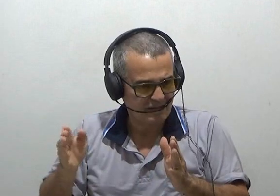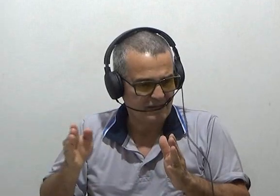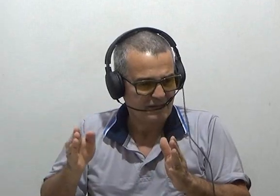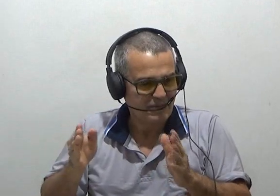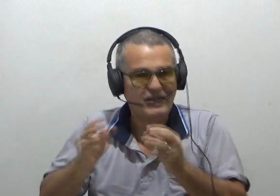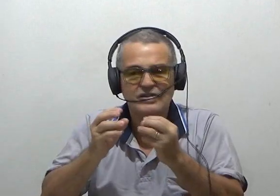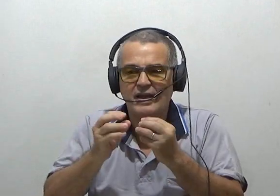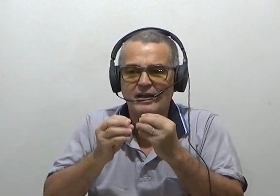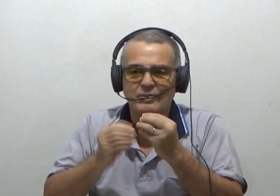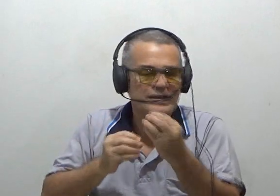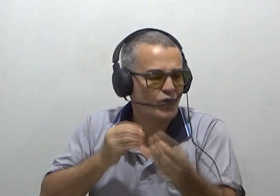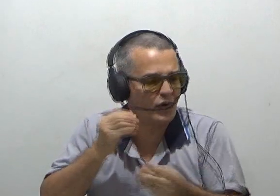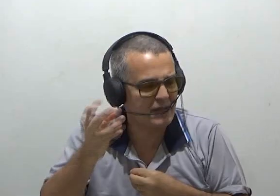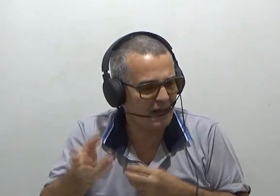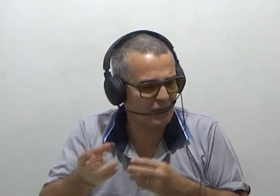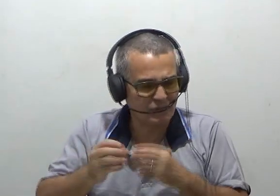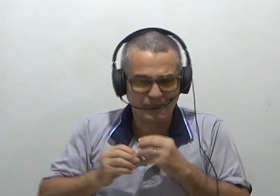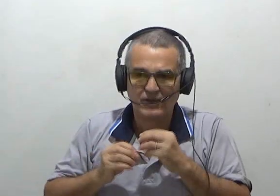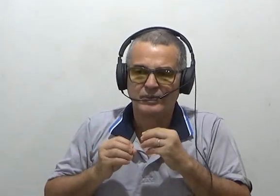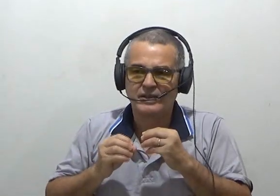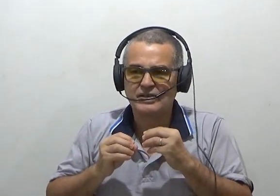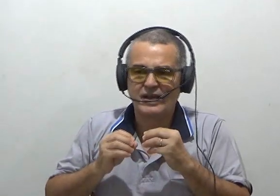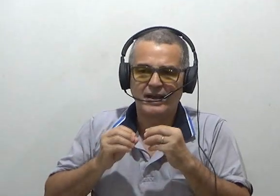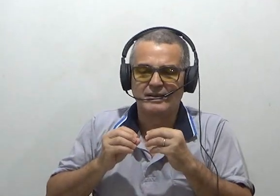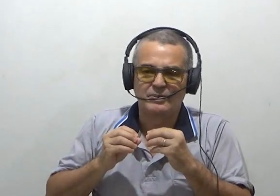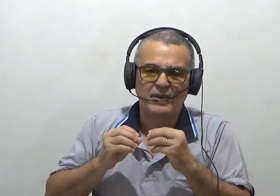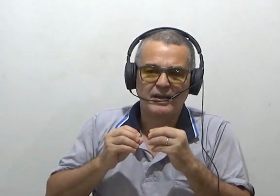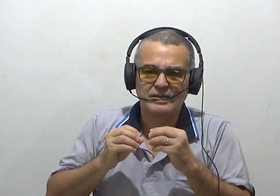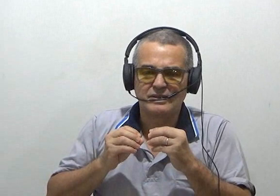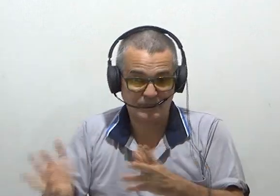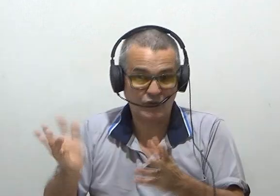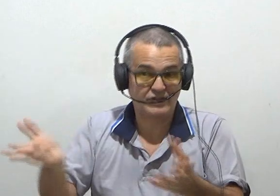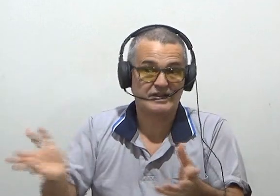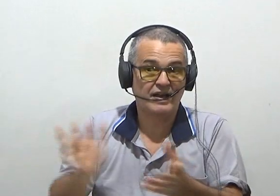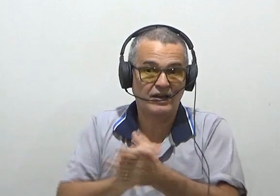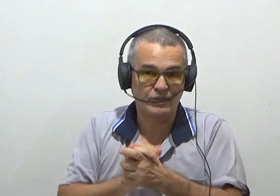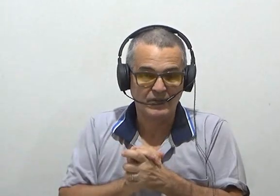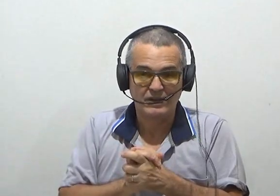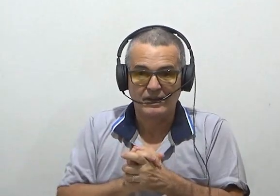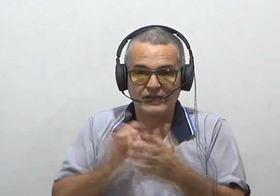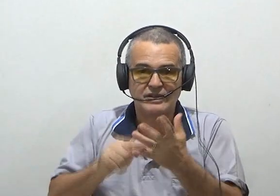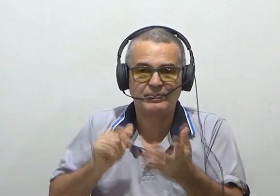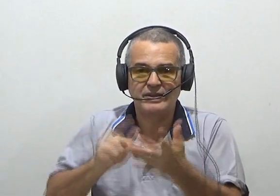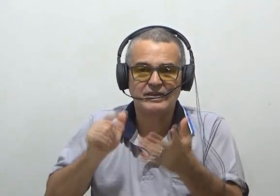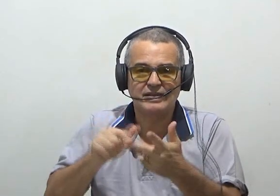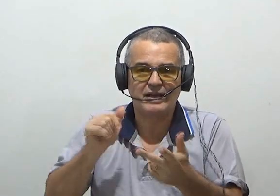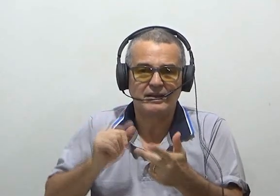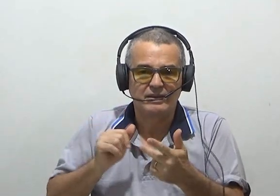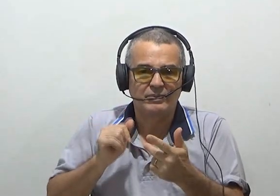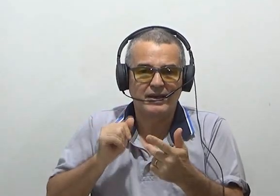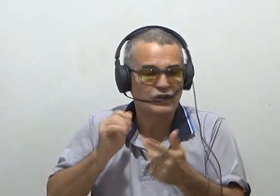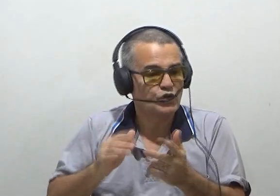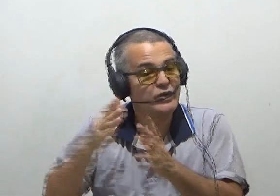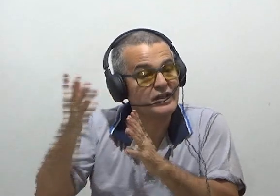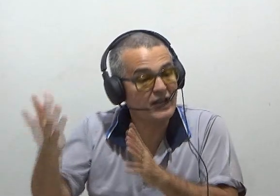frase, para deixar mais coloquial, para deixar mais oficial. A gente aprende a